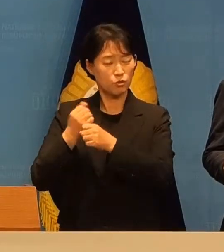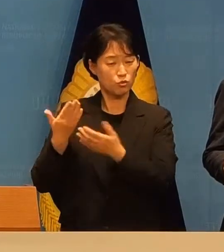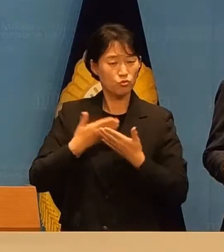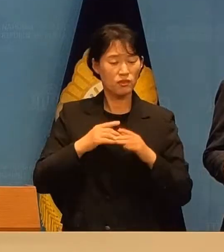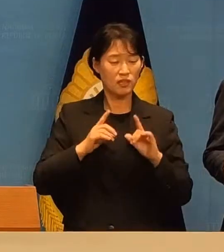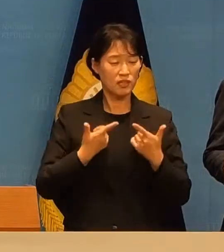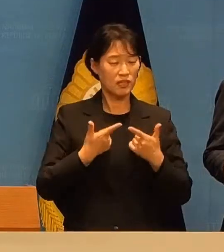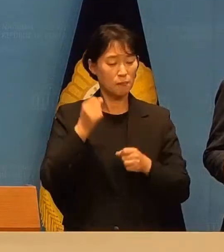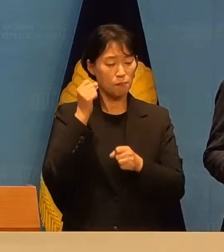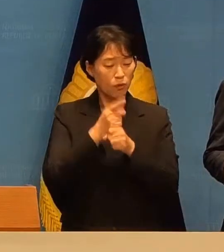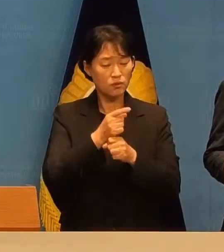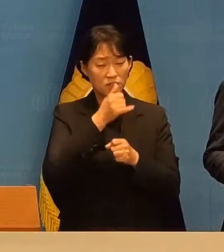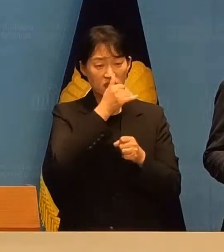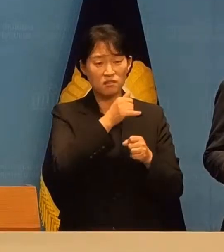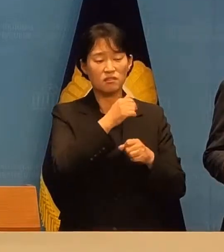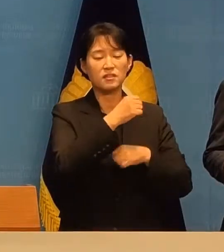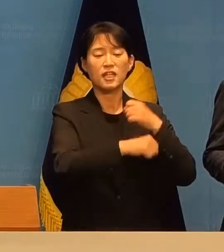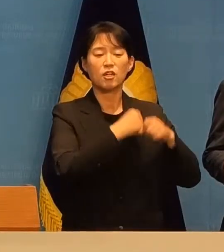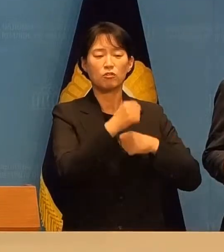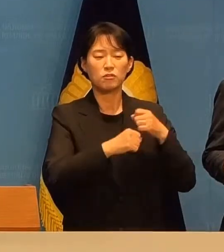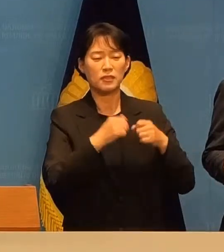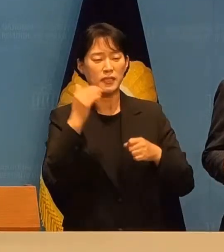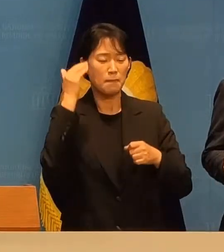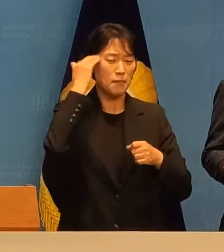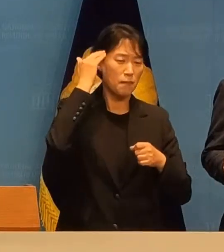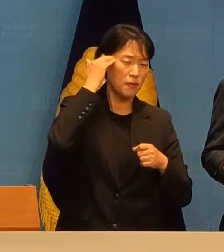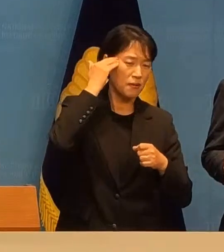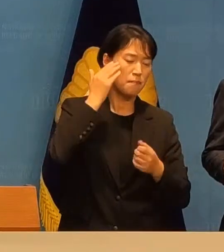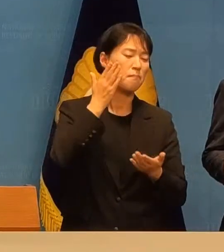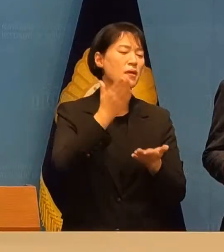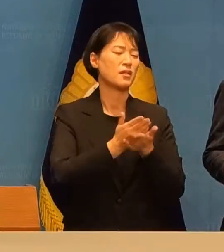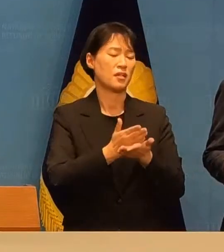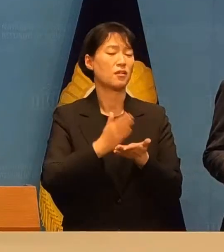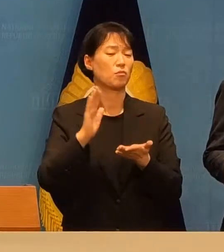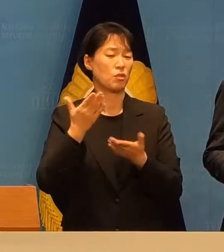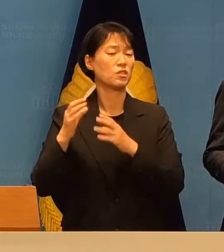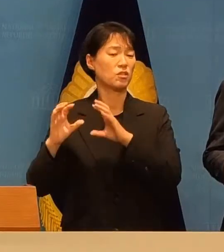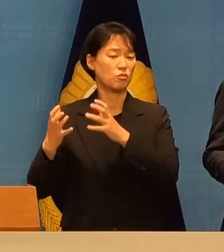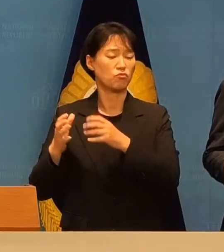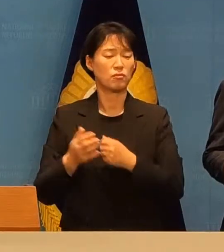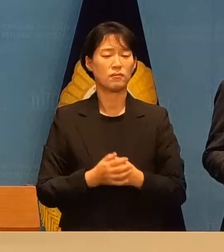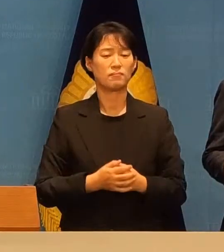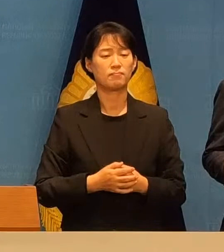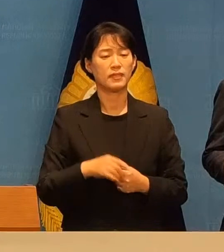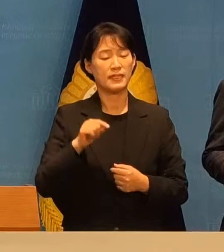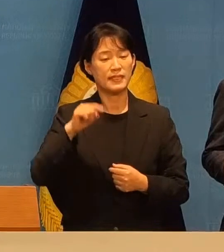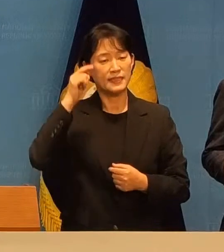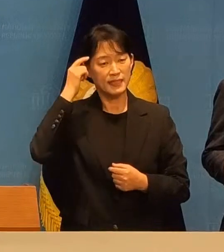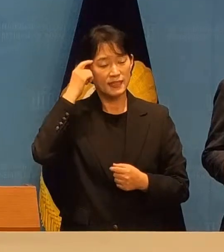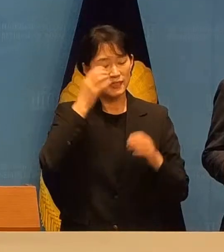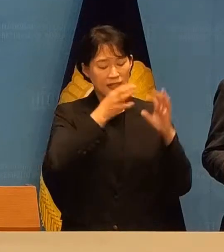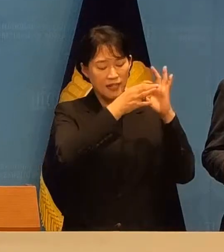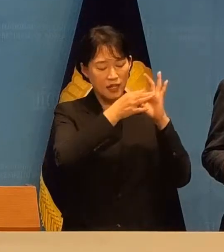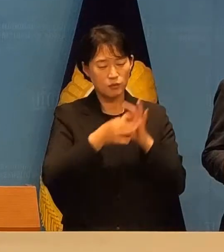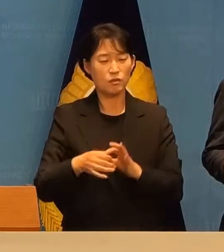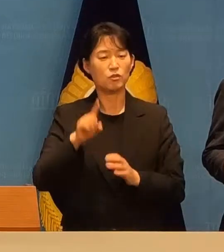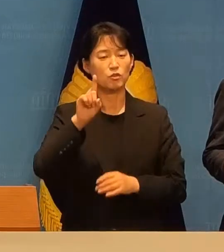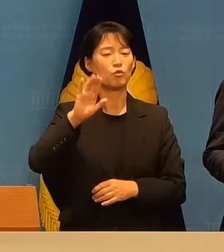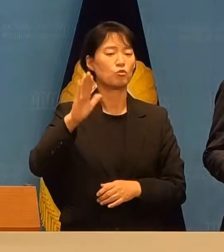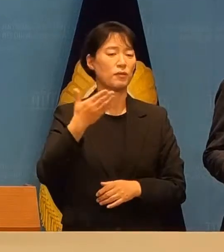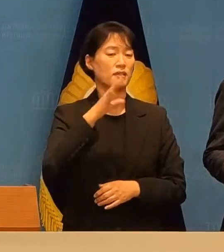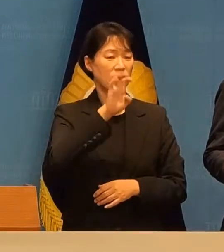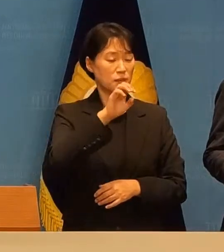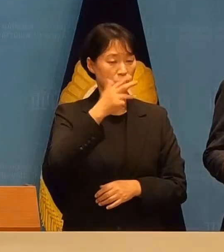아니라 이미 있는 자유를 침범하지 말아야 할 존재입니다. 이 인식이 이어져